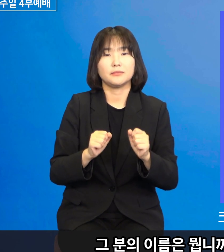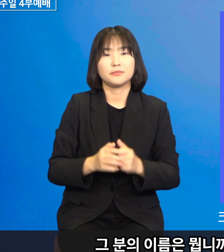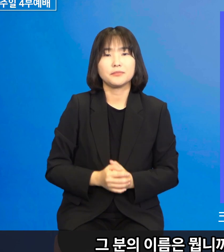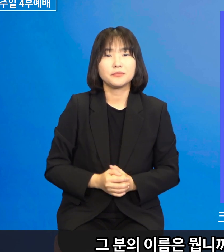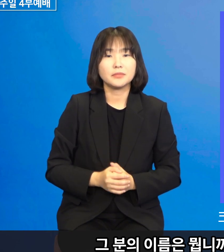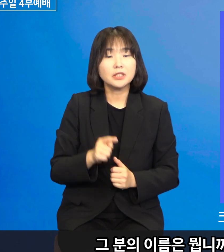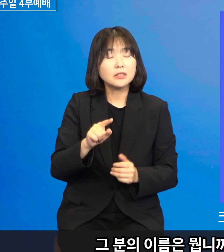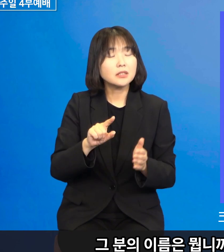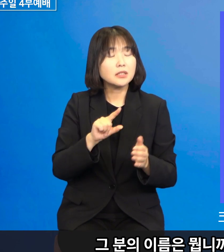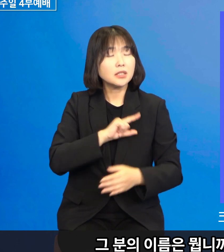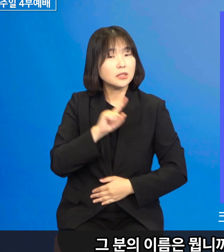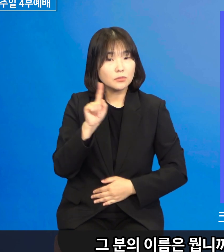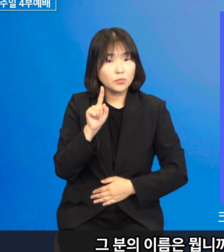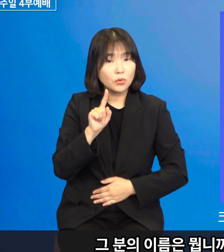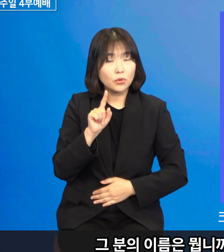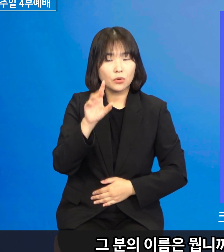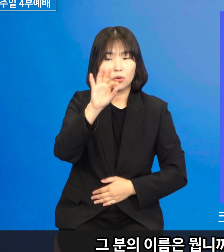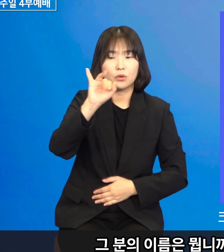그분의 이름은 뭡니까?